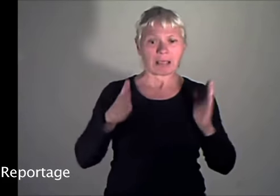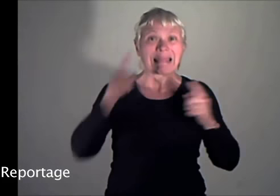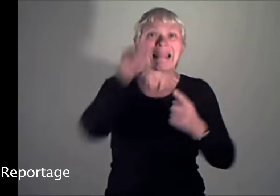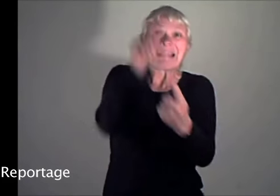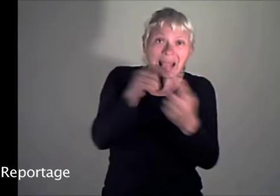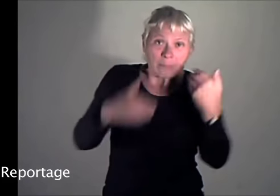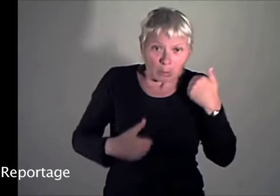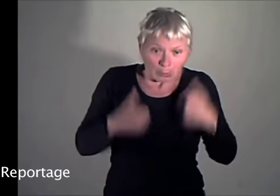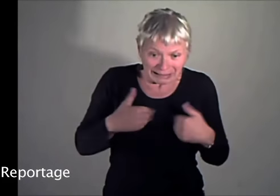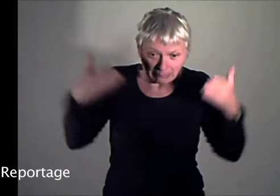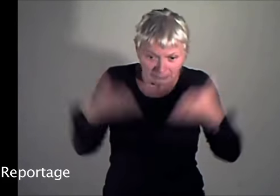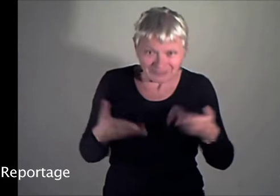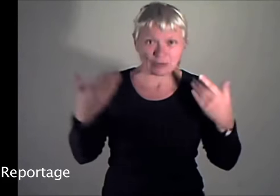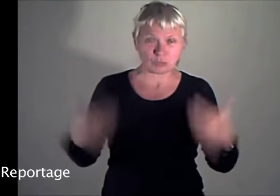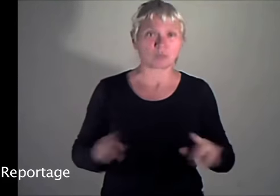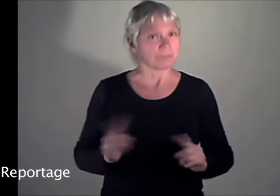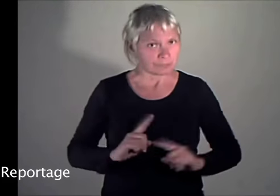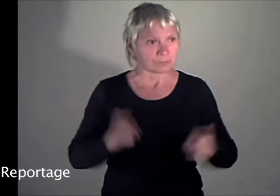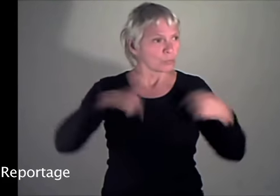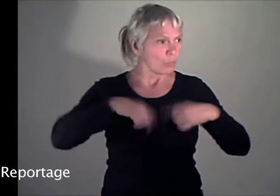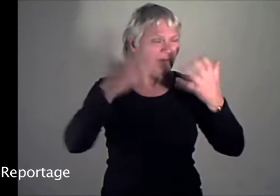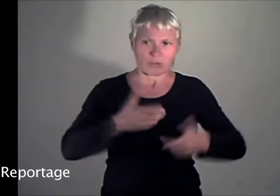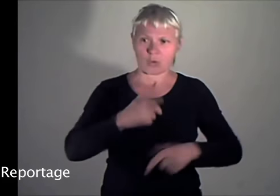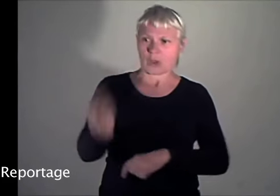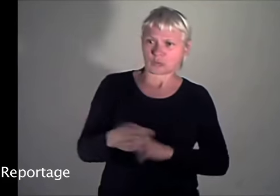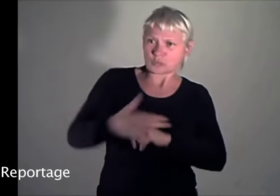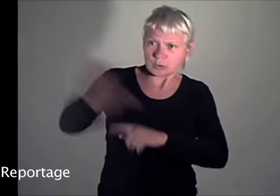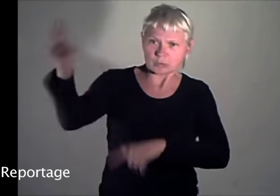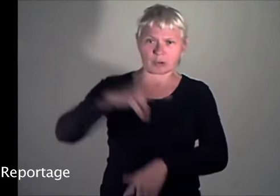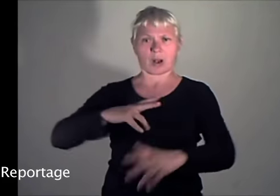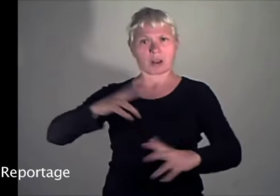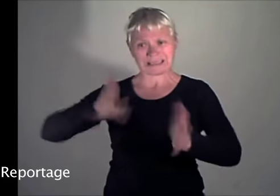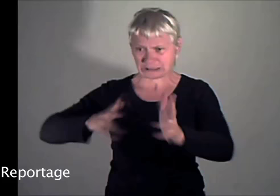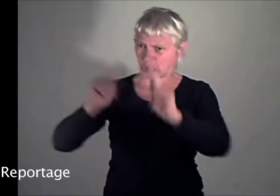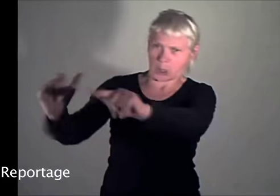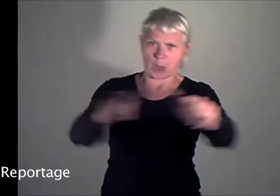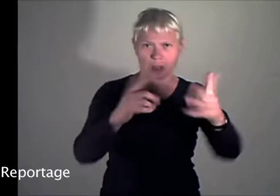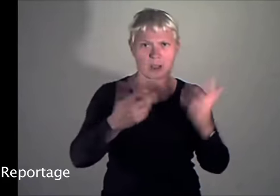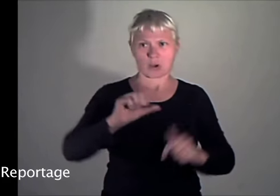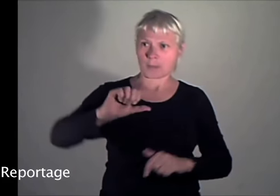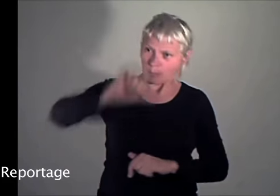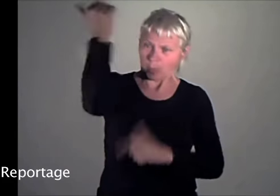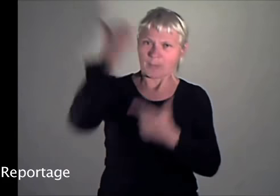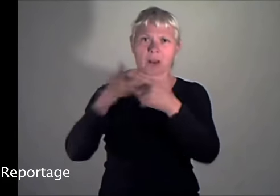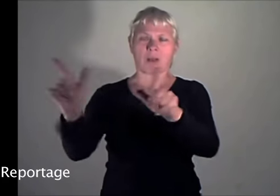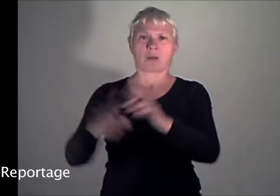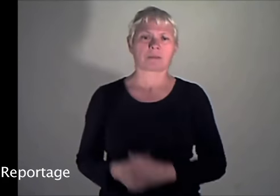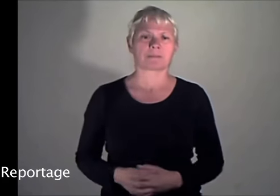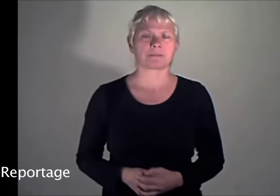ce soit juste dans tous les autres domaines de la vie. Que ce soit dans l'éducation nationale, que la langue des signes puisse être une langue